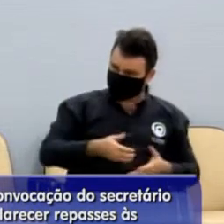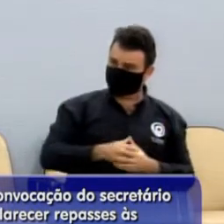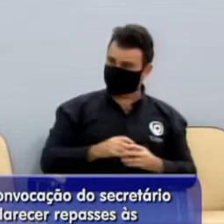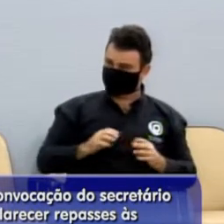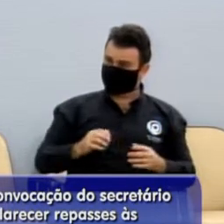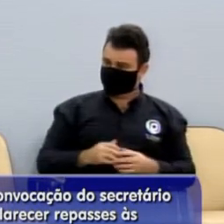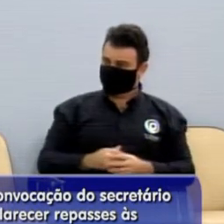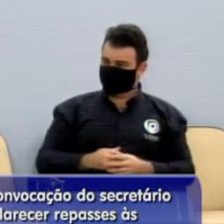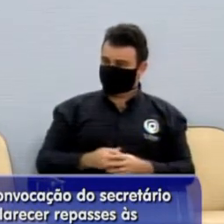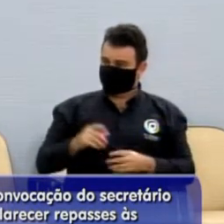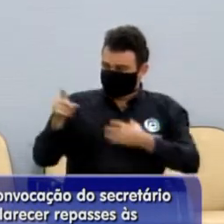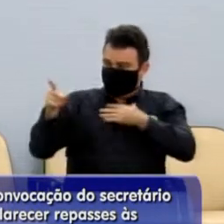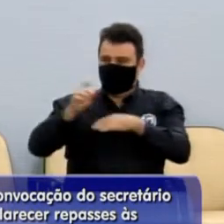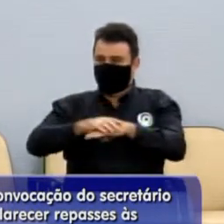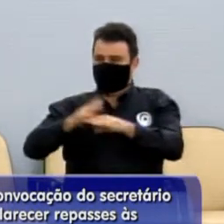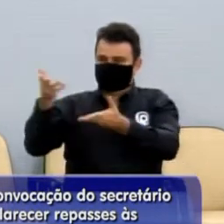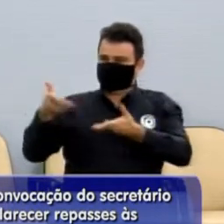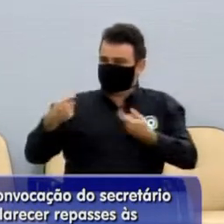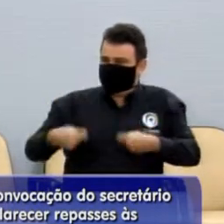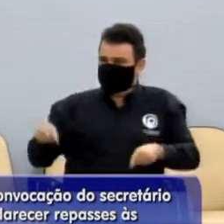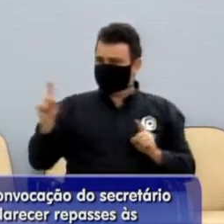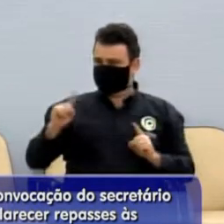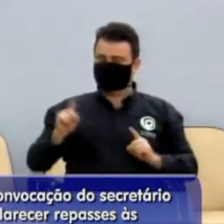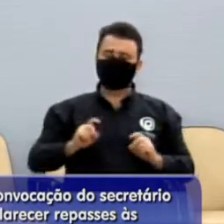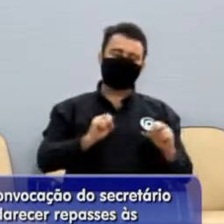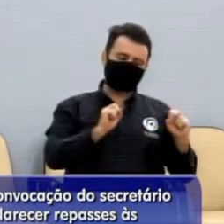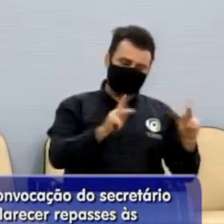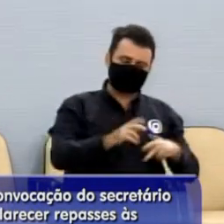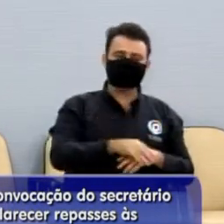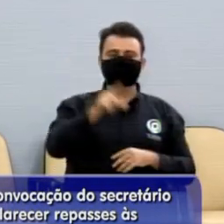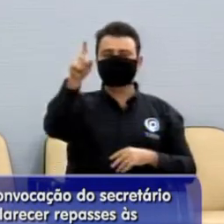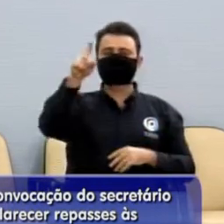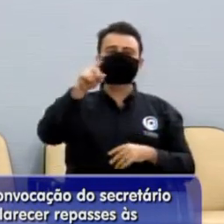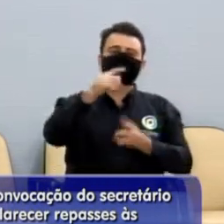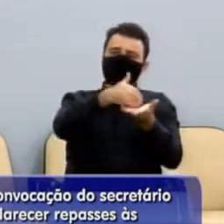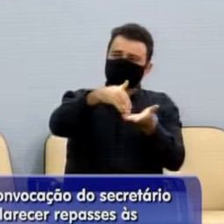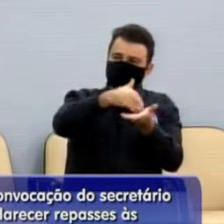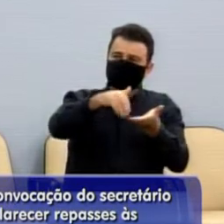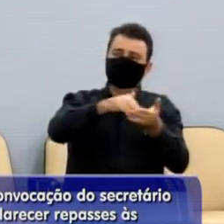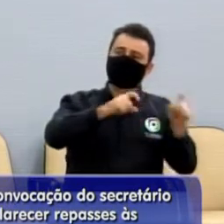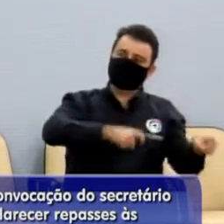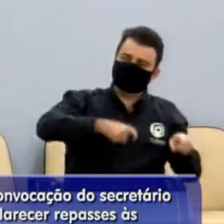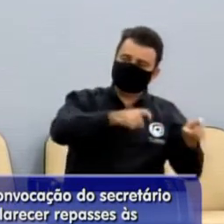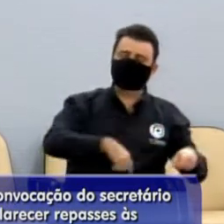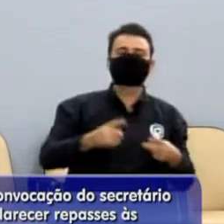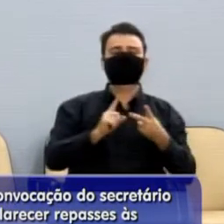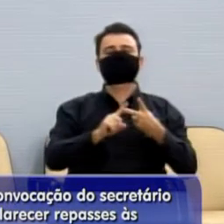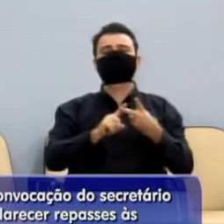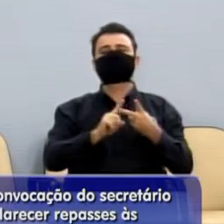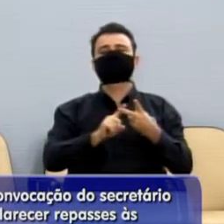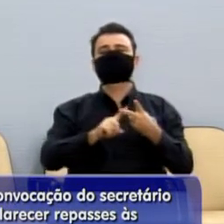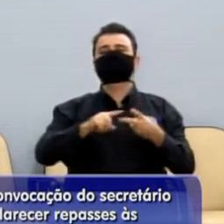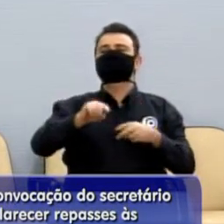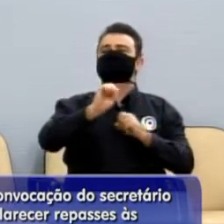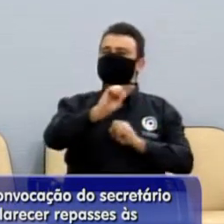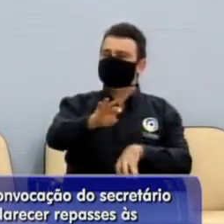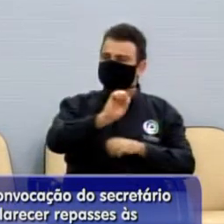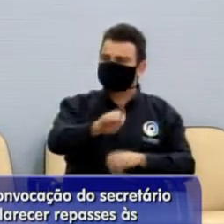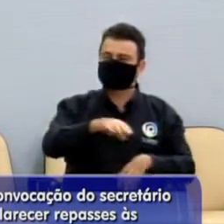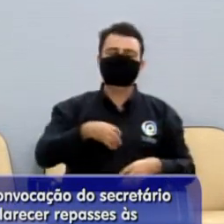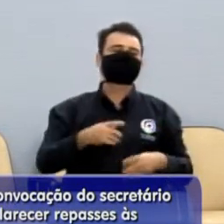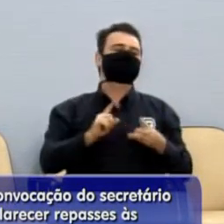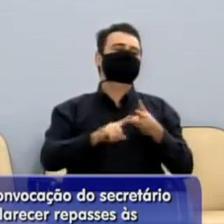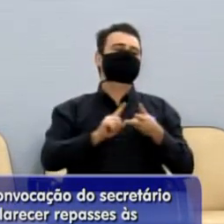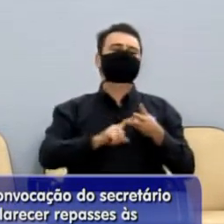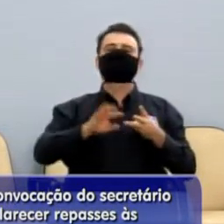ao secretário de Agricultura, à secretária da Educação, ao Tiese e ao